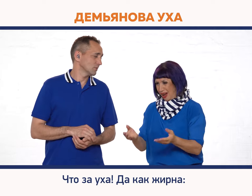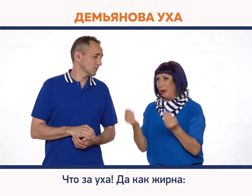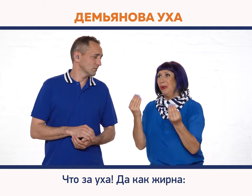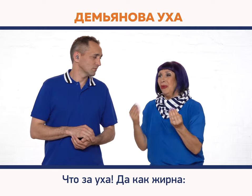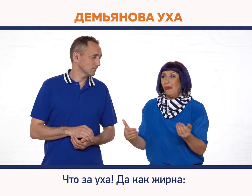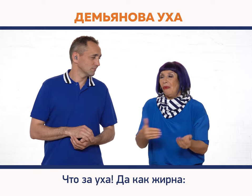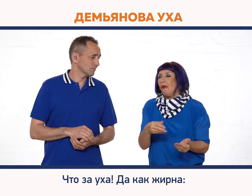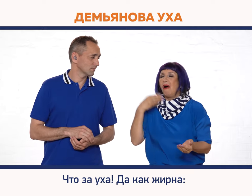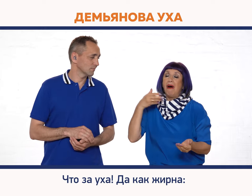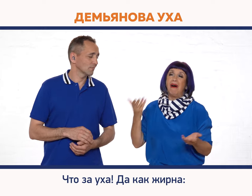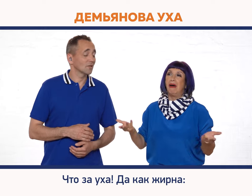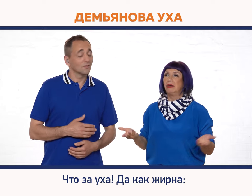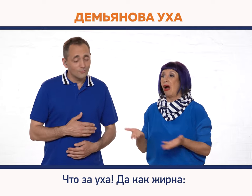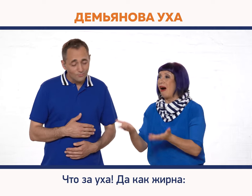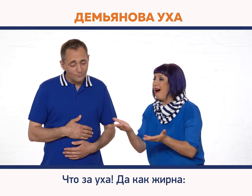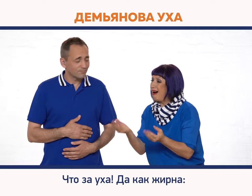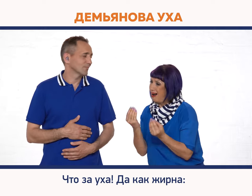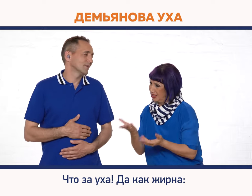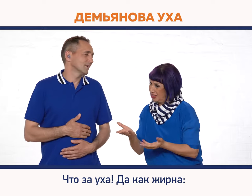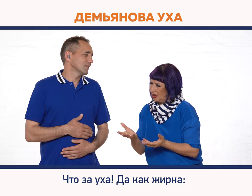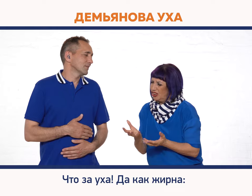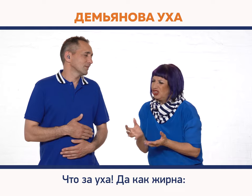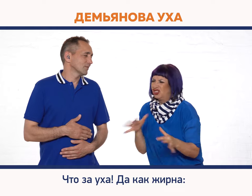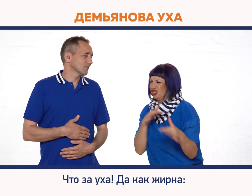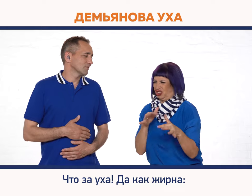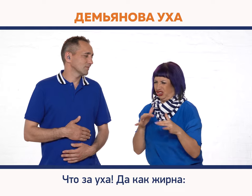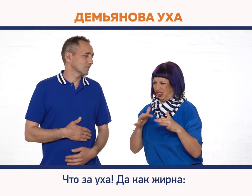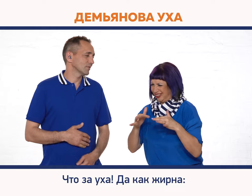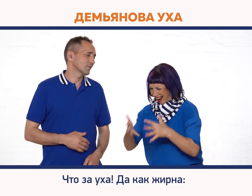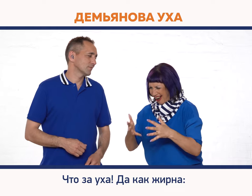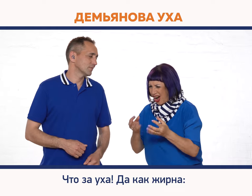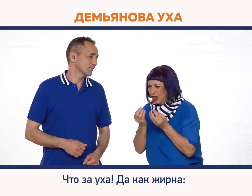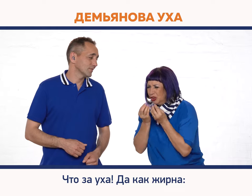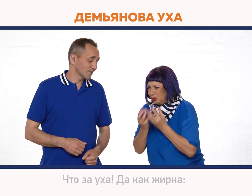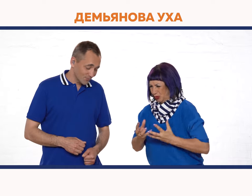Что за уха? Да как жирна.